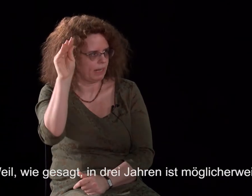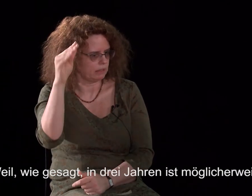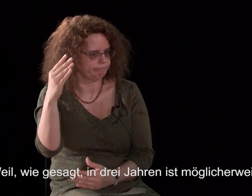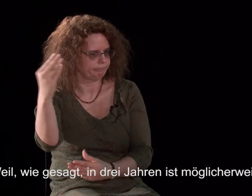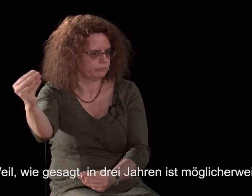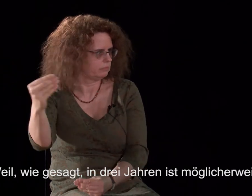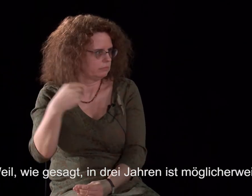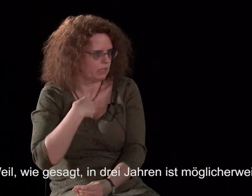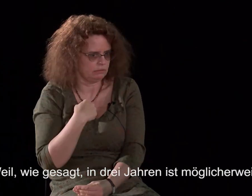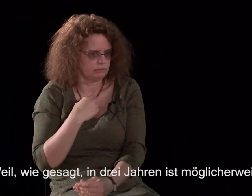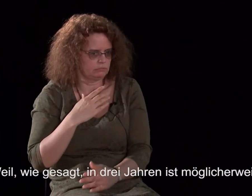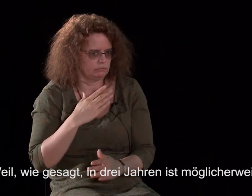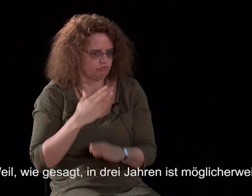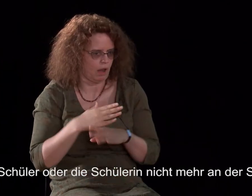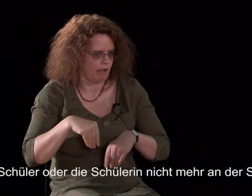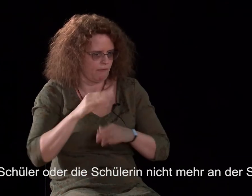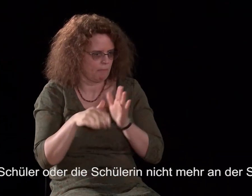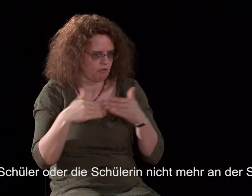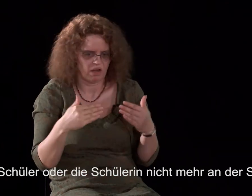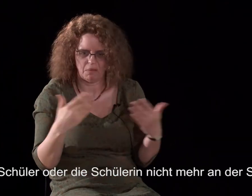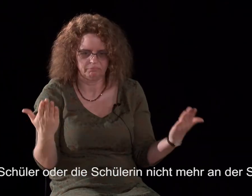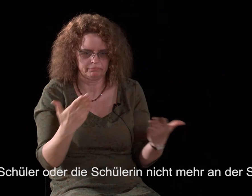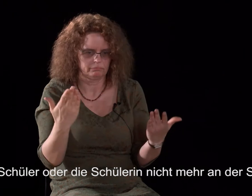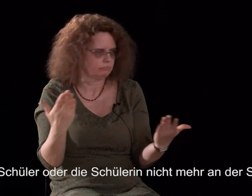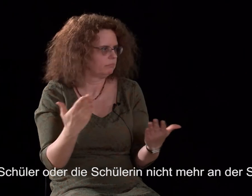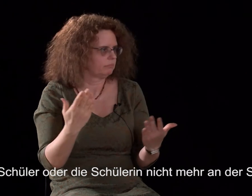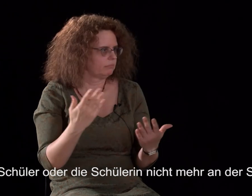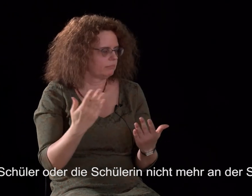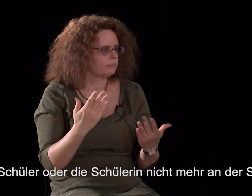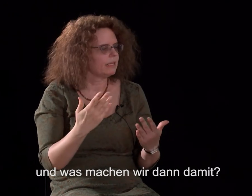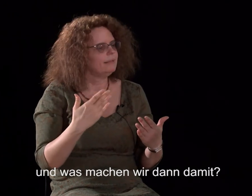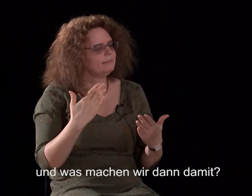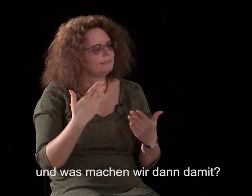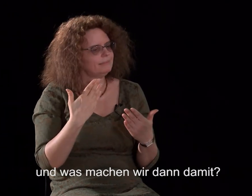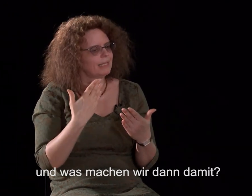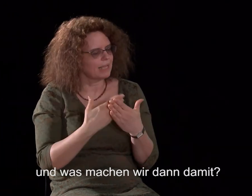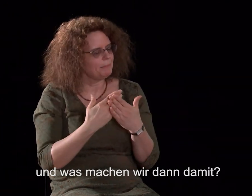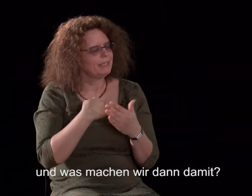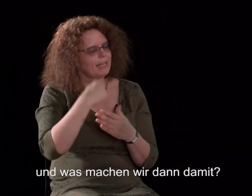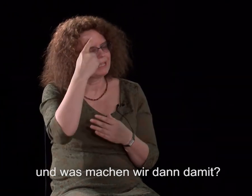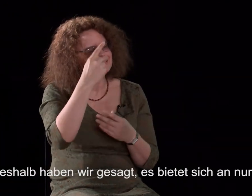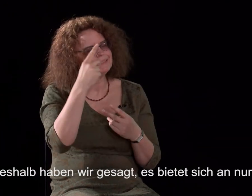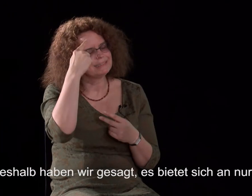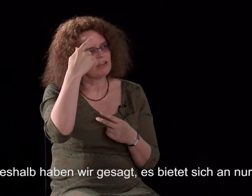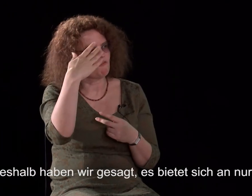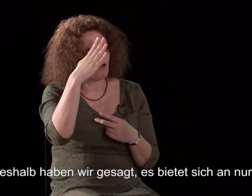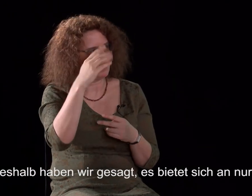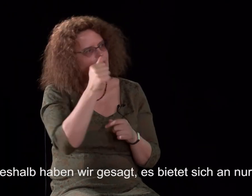gesagt, in drei Jahren ist möglicherweise der Schüler oder die Schülerin nicht mehr bei uns. Und was machen wir dann? Also deshalb